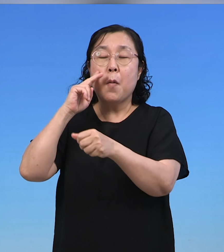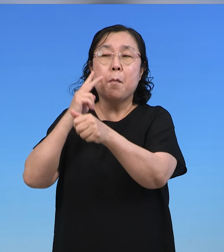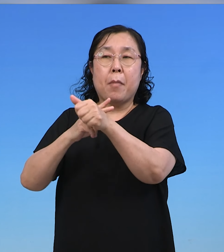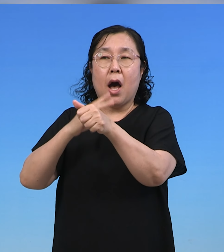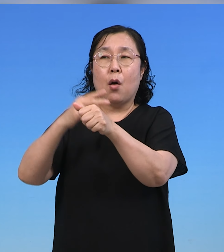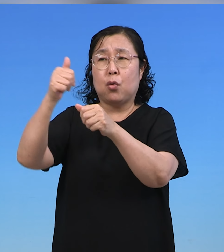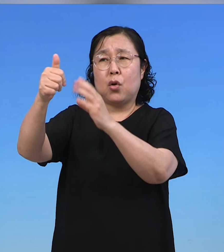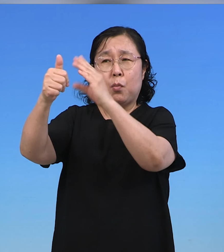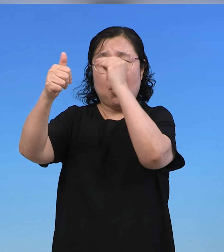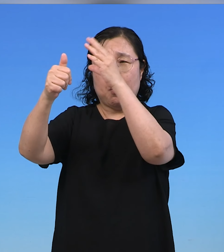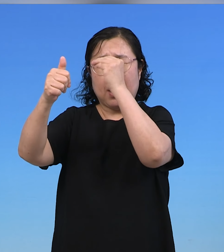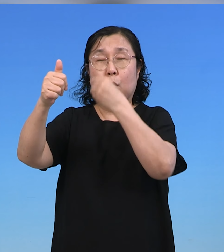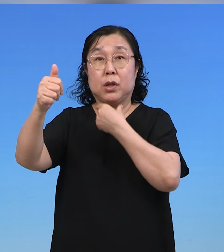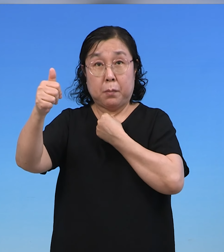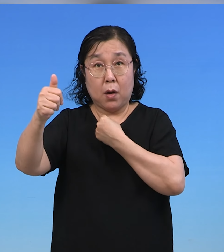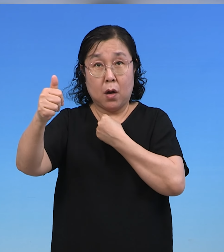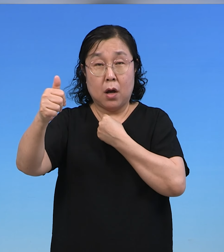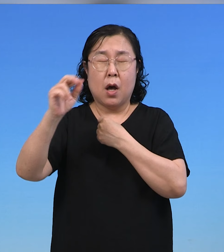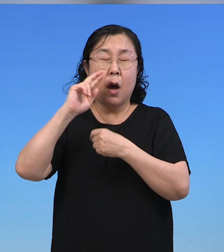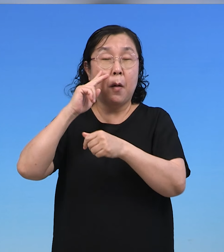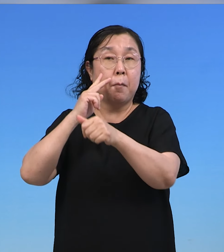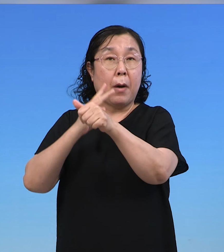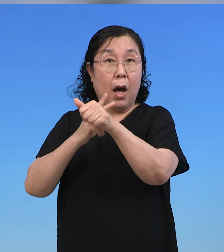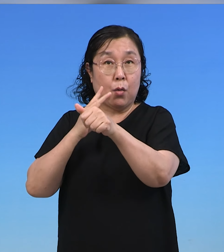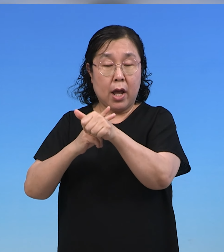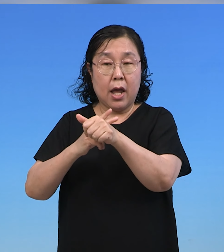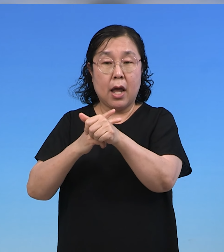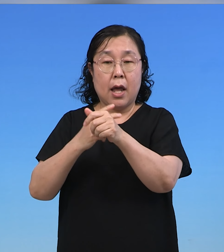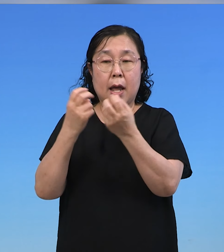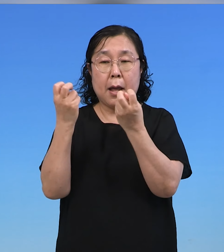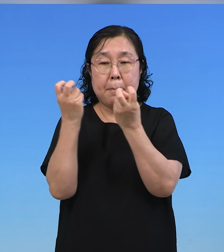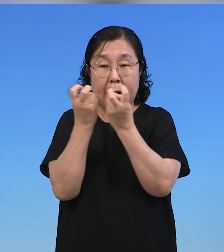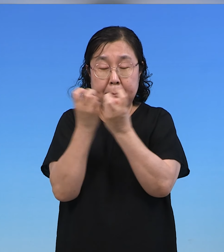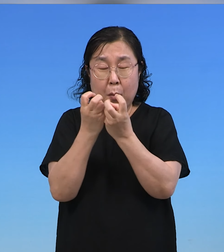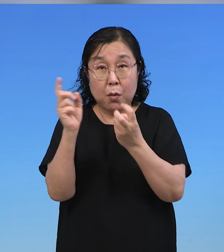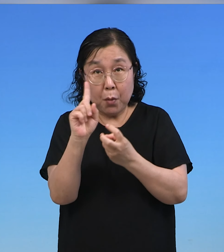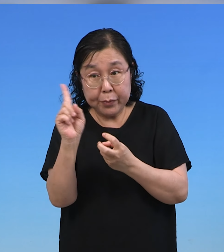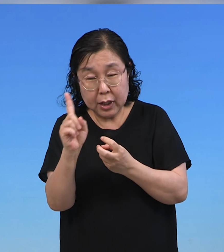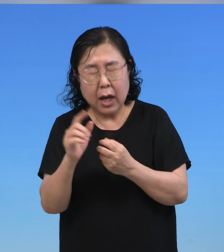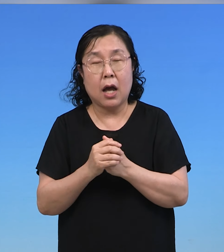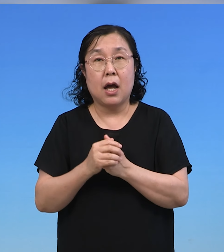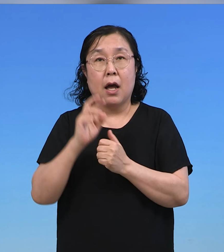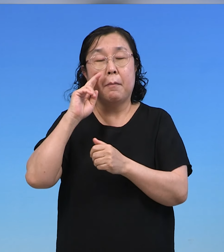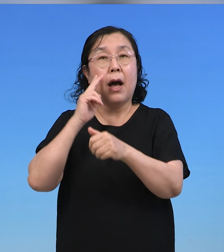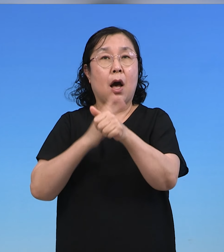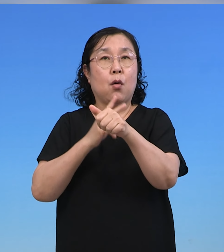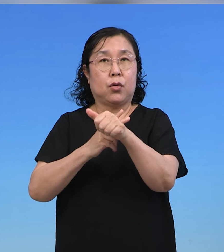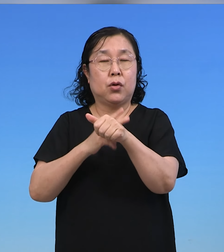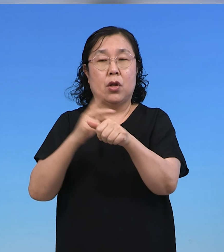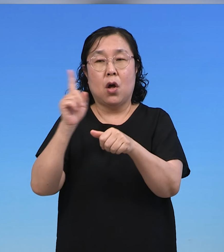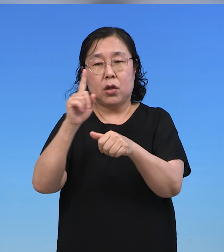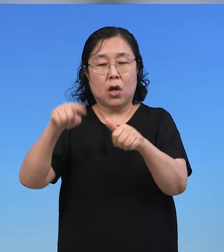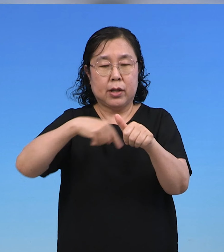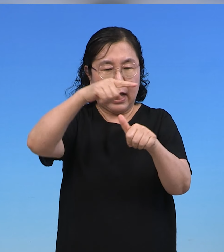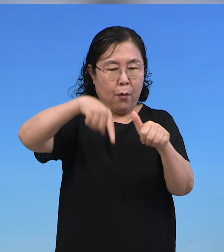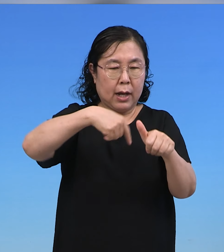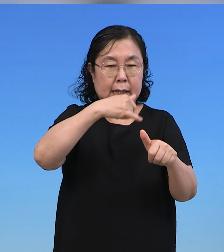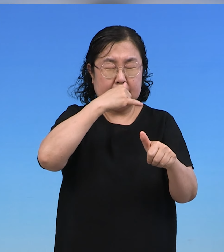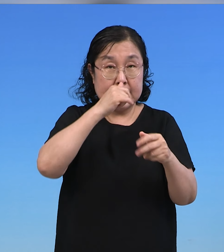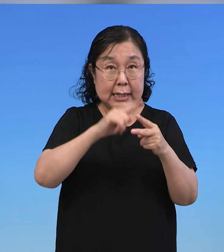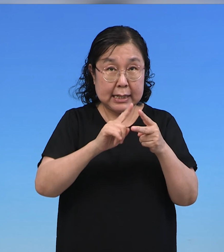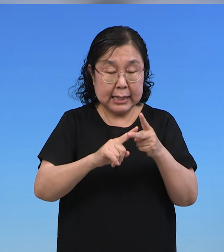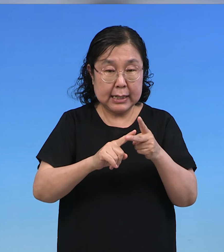짖어도 기차는 간다, 그게 비결이 있습니다. 사도 바울에게는요, 어떤 상황이 주어지든지 간에 거기에 흔들리지